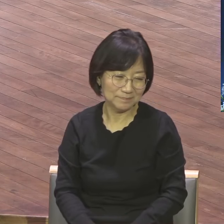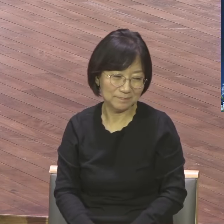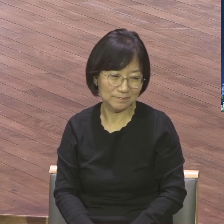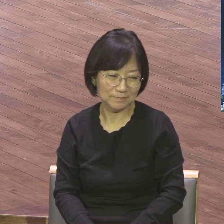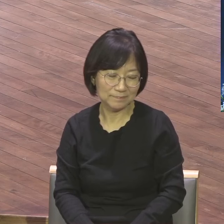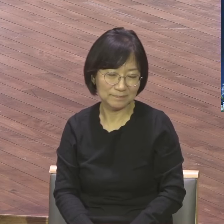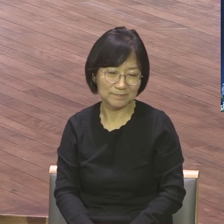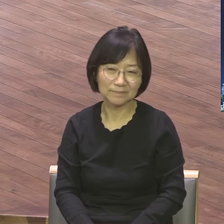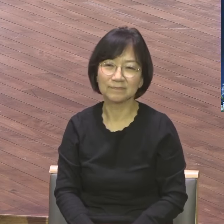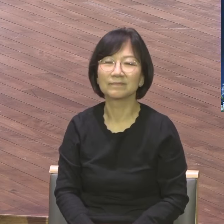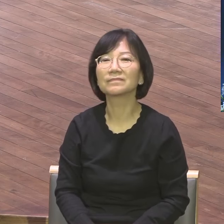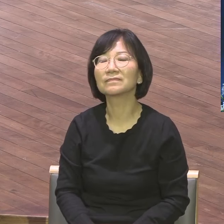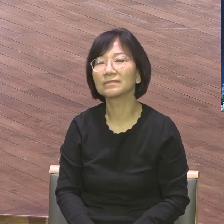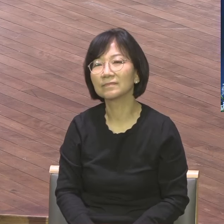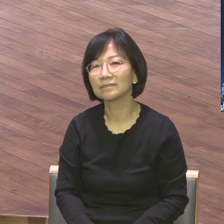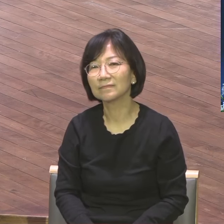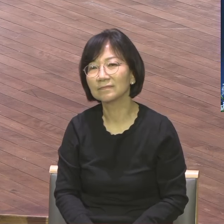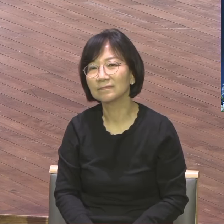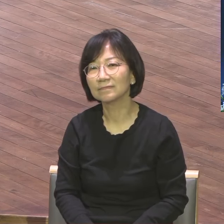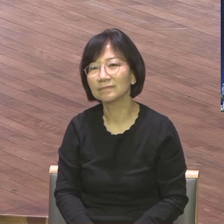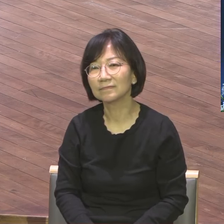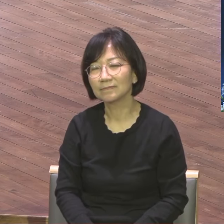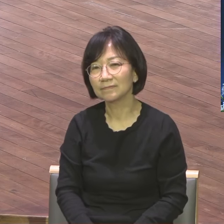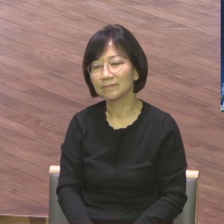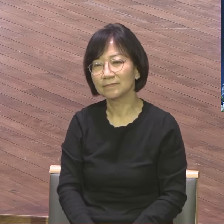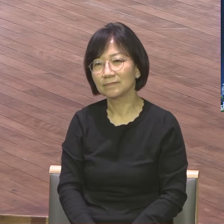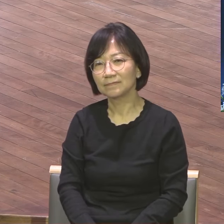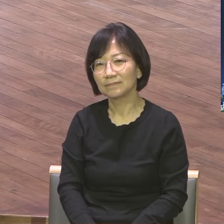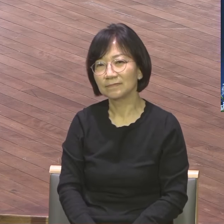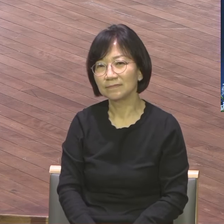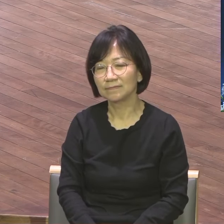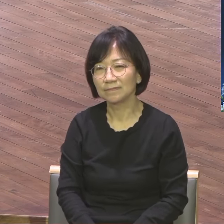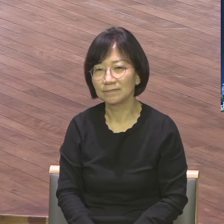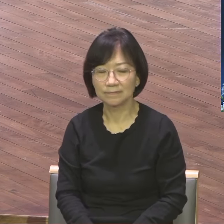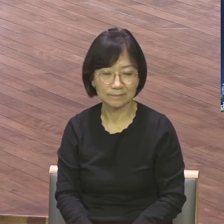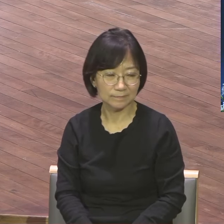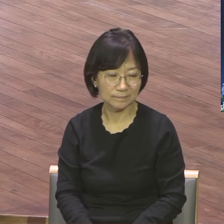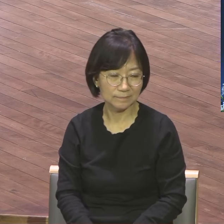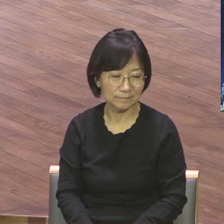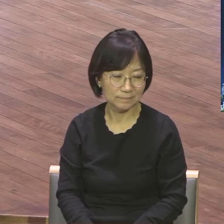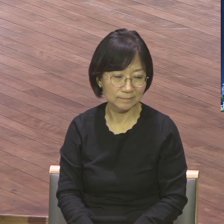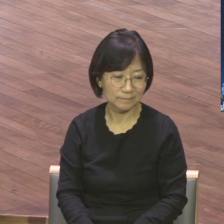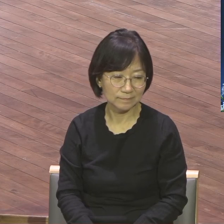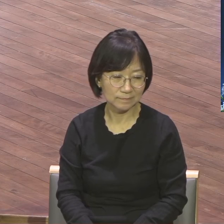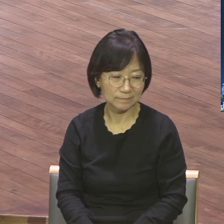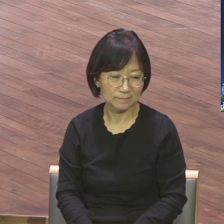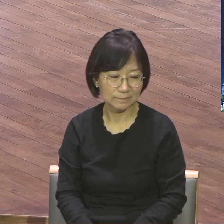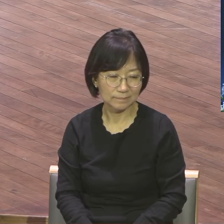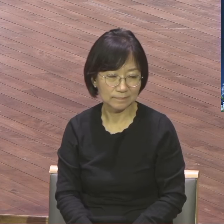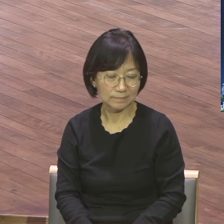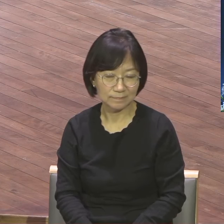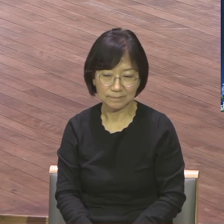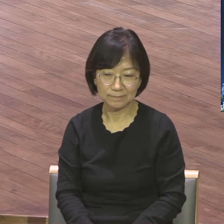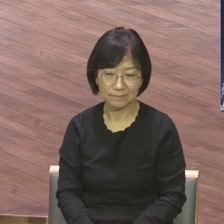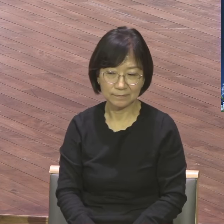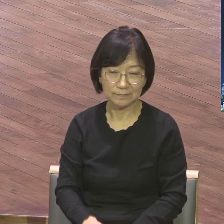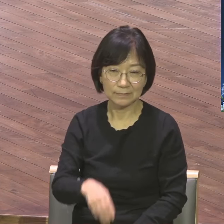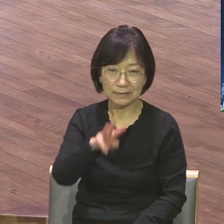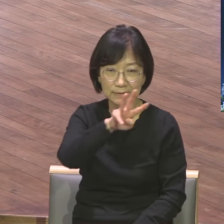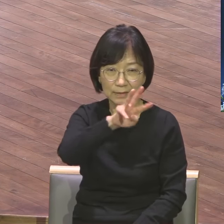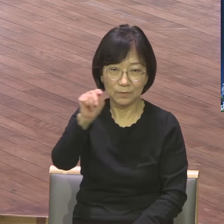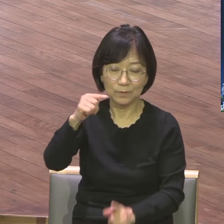이게 죽는 거예요. 예원교회 와서 얼마나 즐거운 게 많습니까? 믿음의 동료들과 교제하고